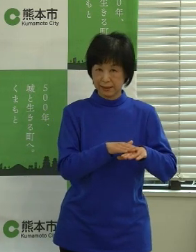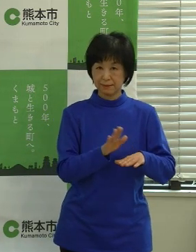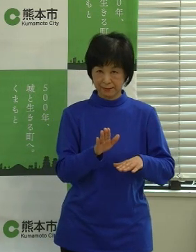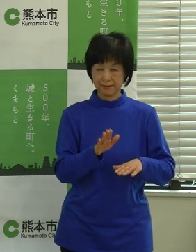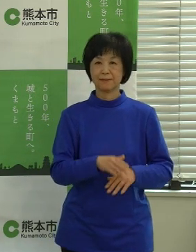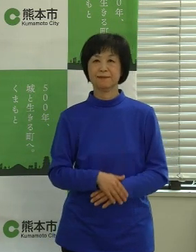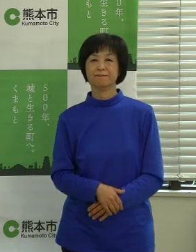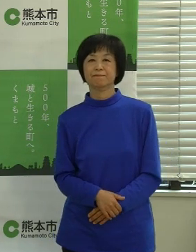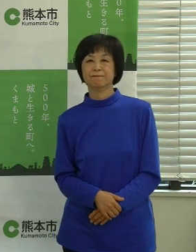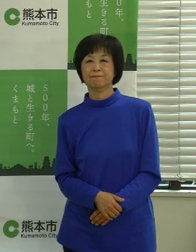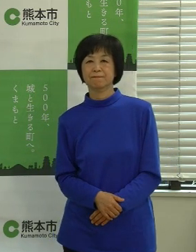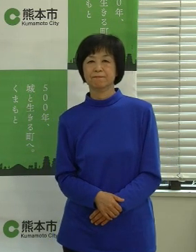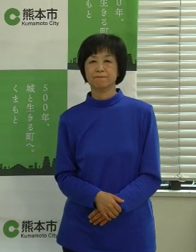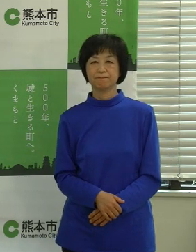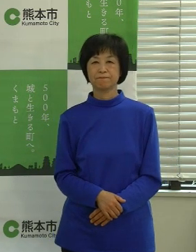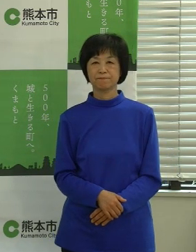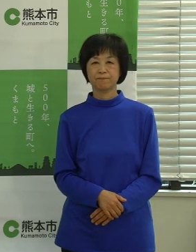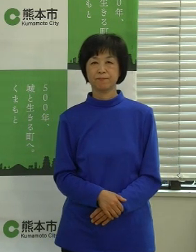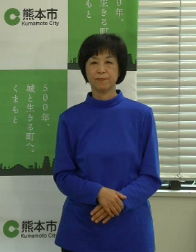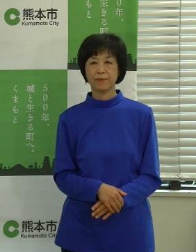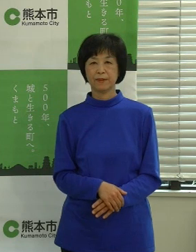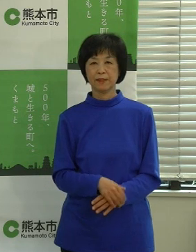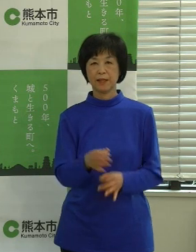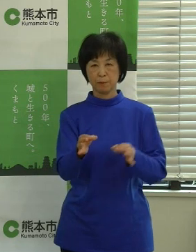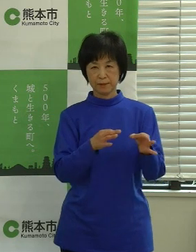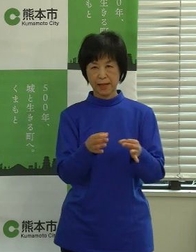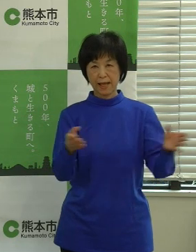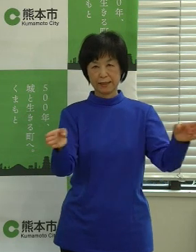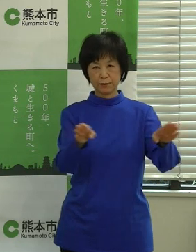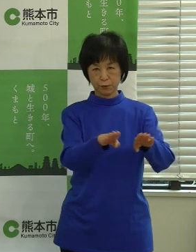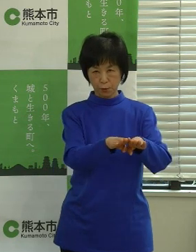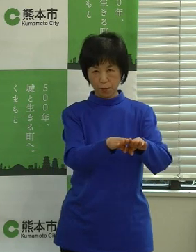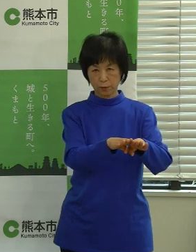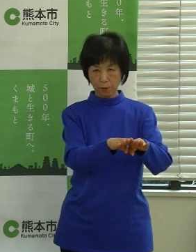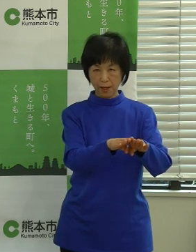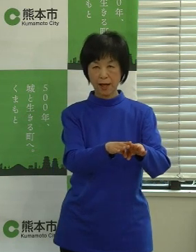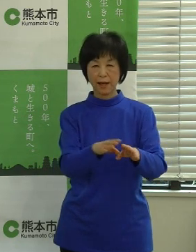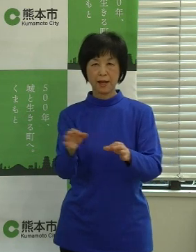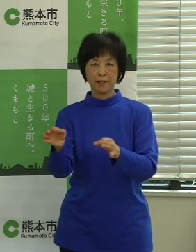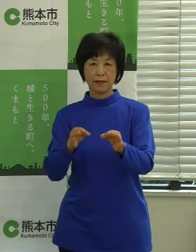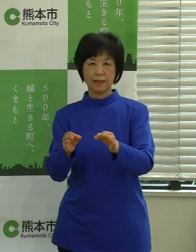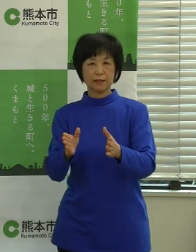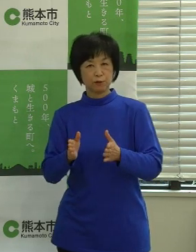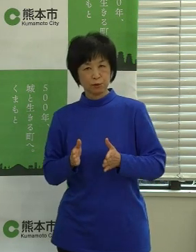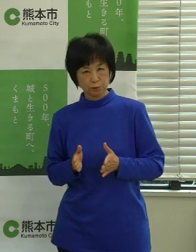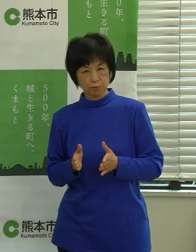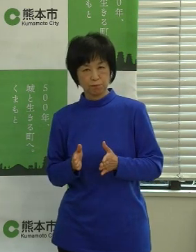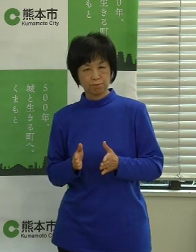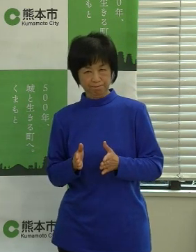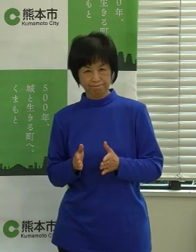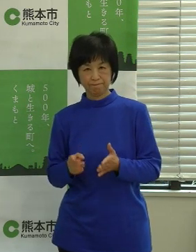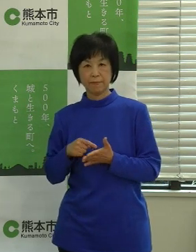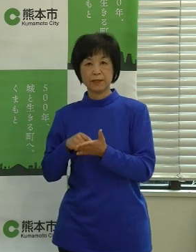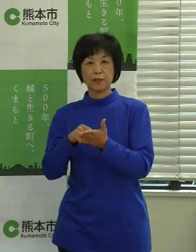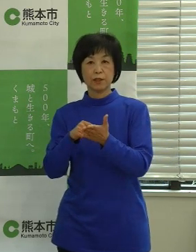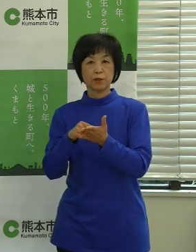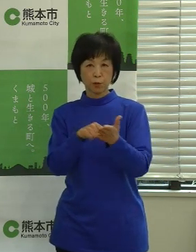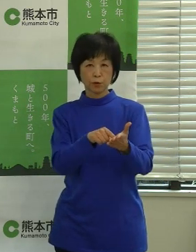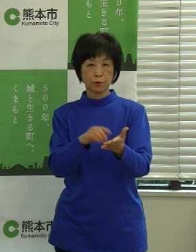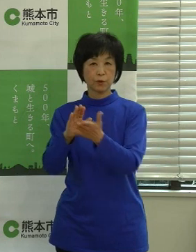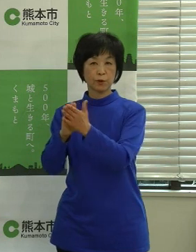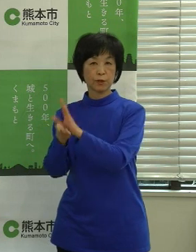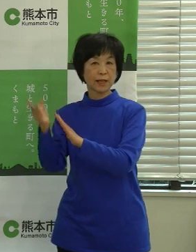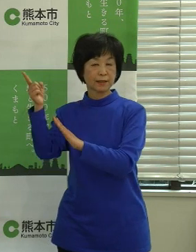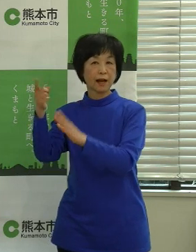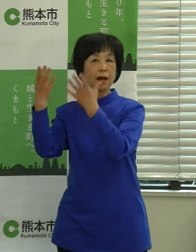の休業の自粛なりですね、休業要請というものが県の方から解除され